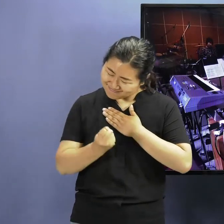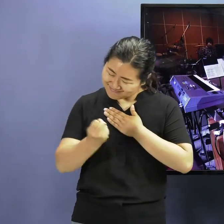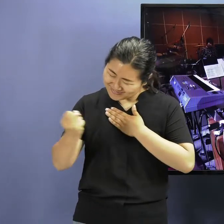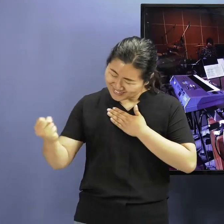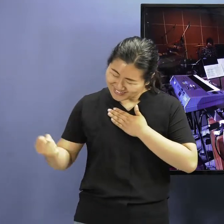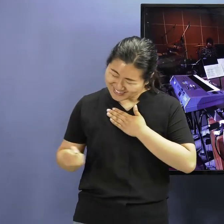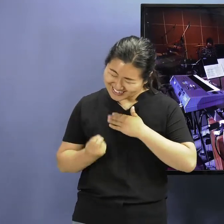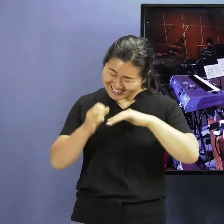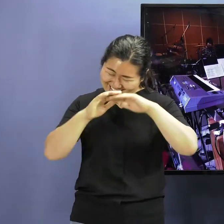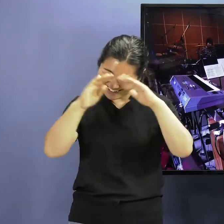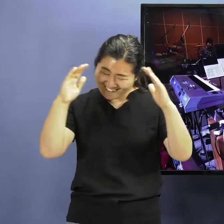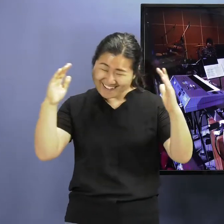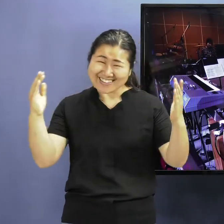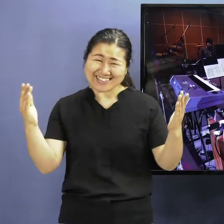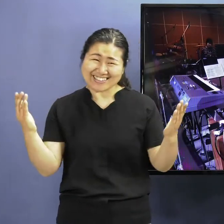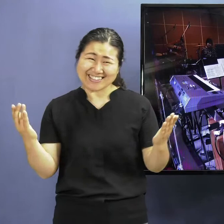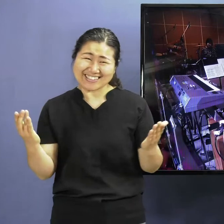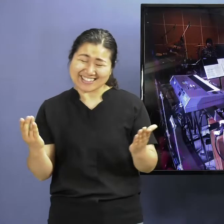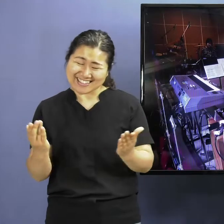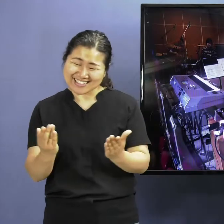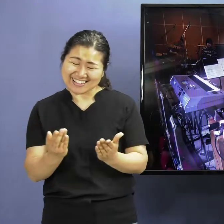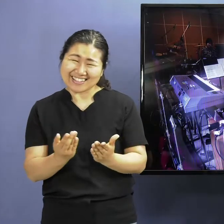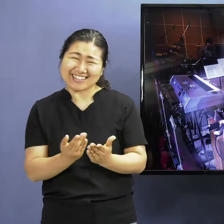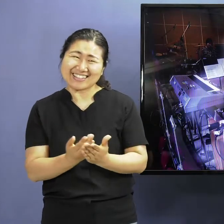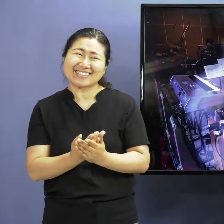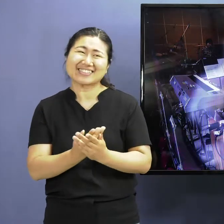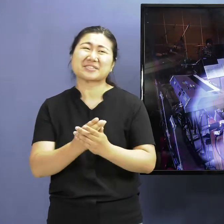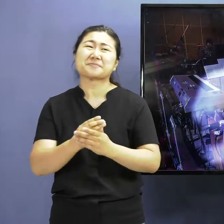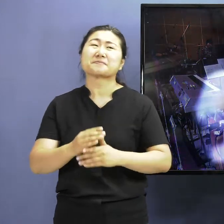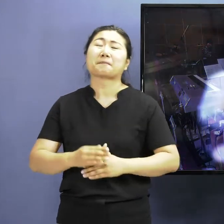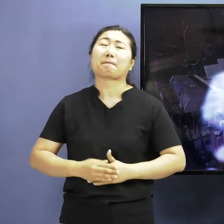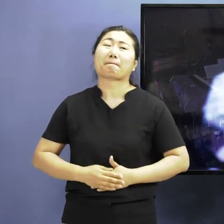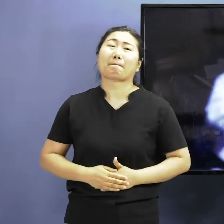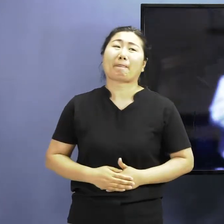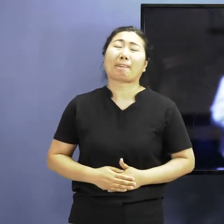누려왔던 모든 것들이,